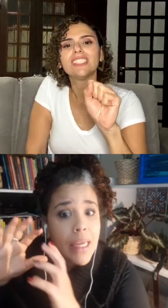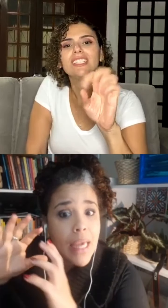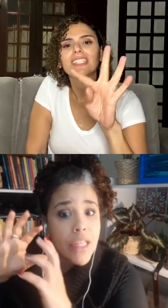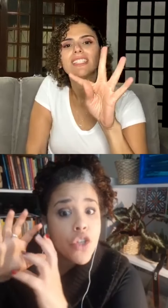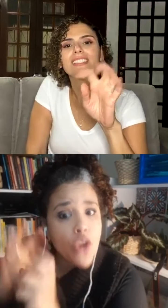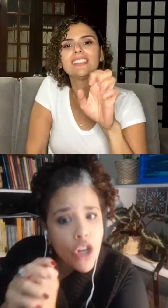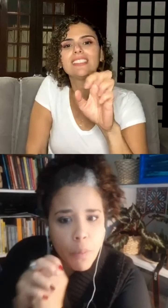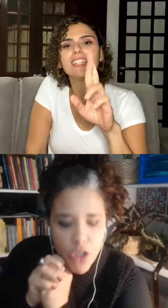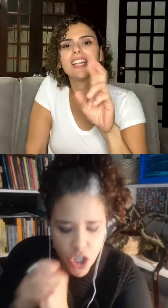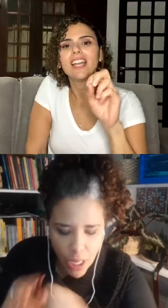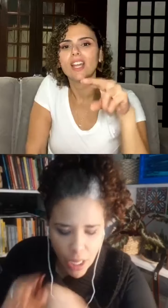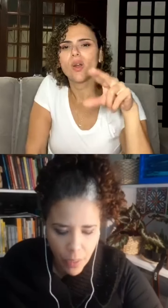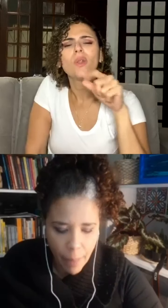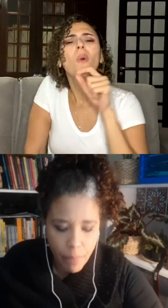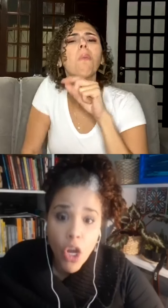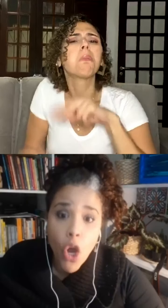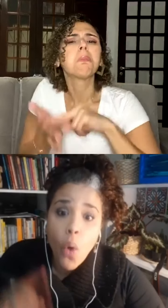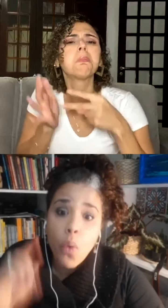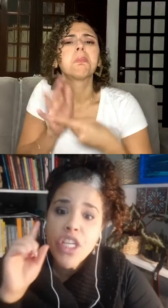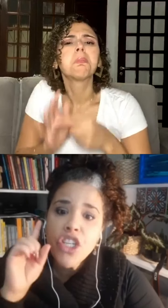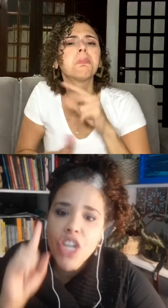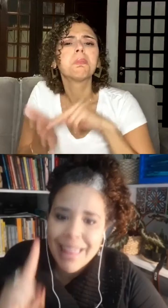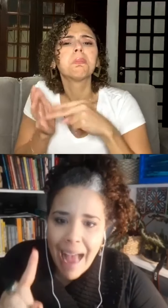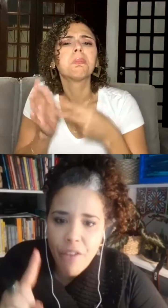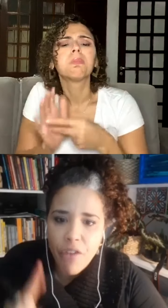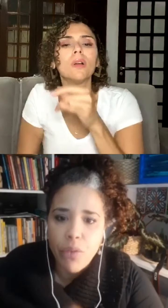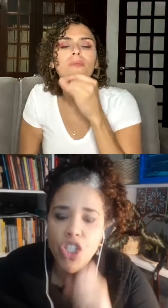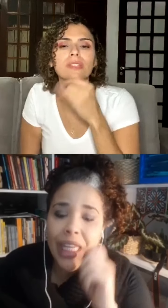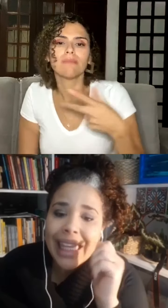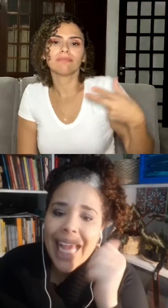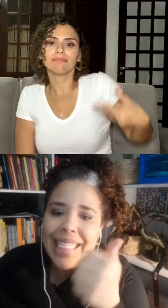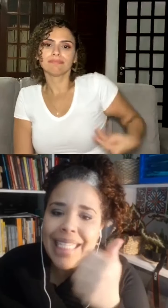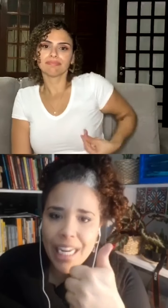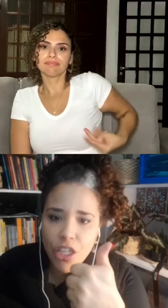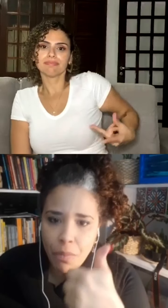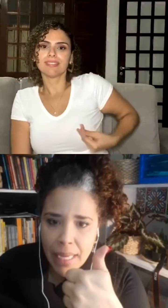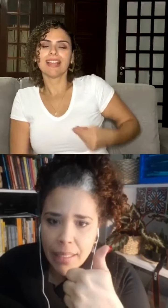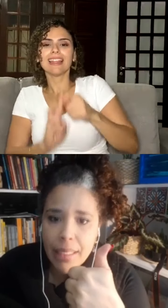é só de progesterona. O injetável de 3 em